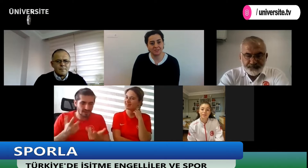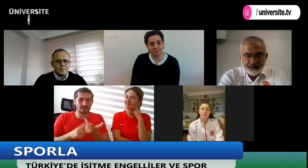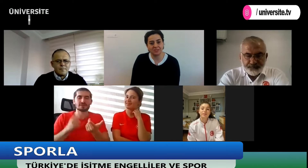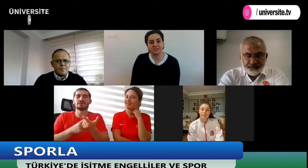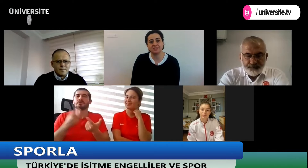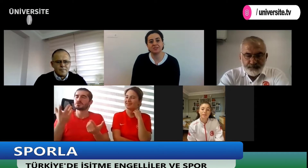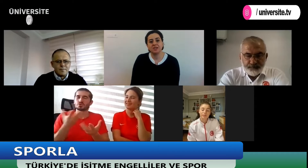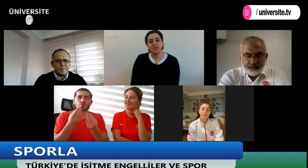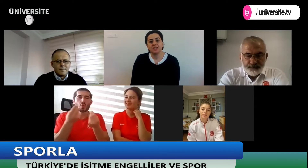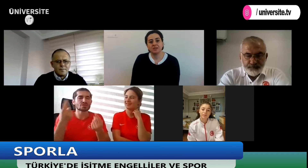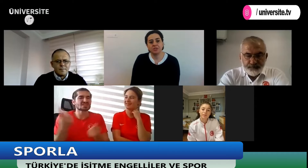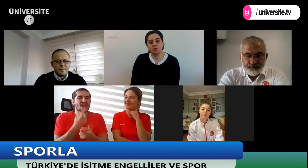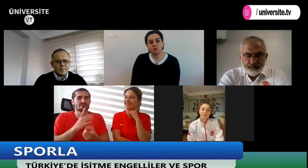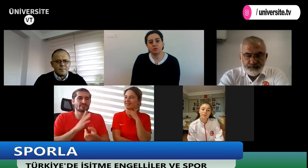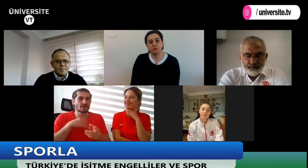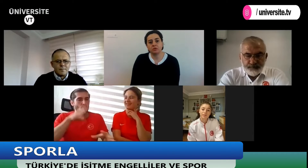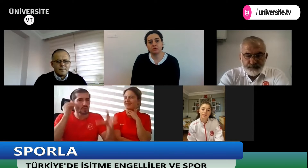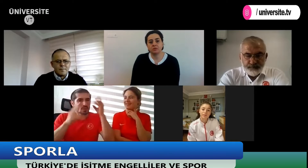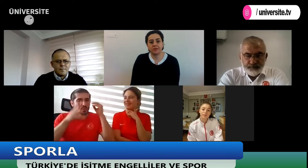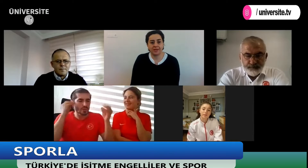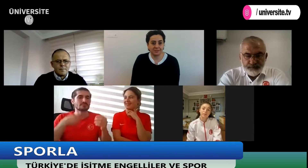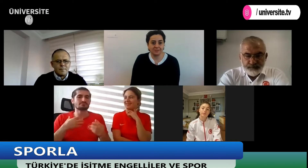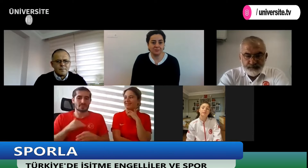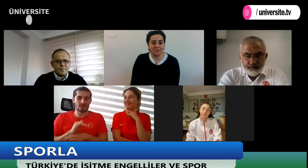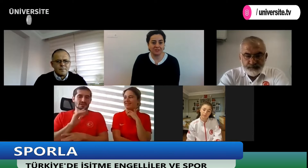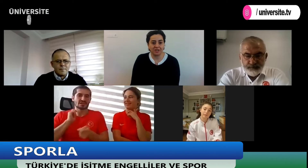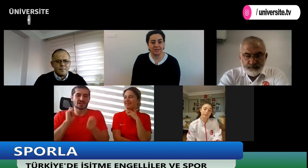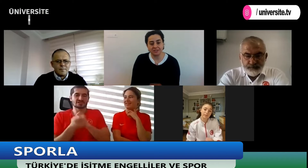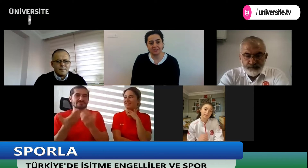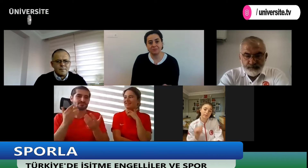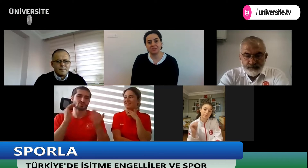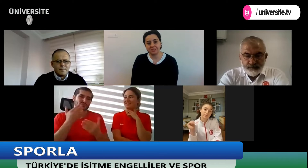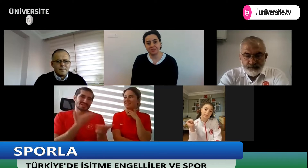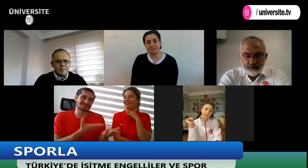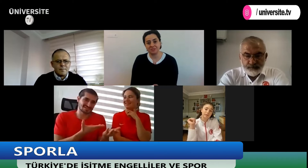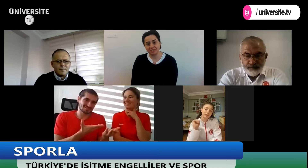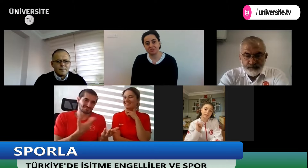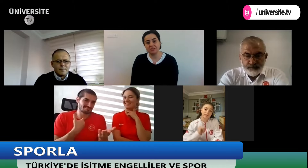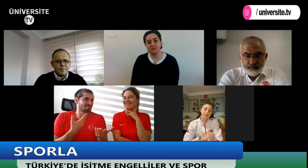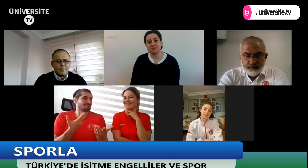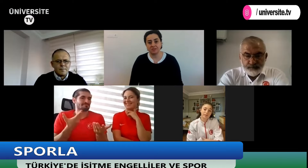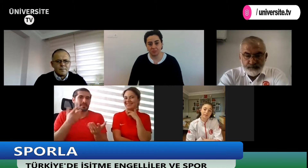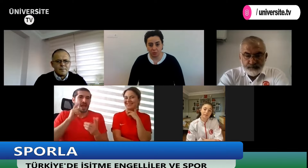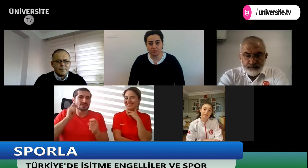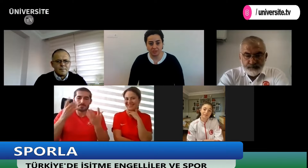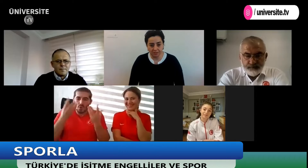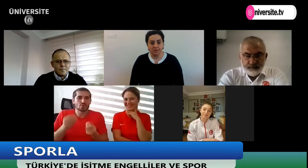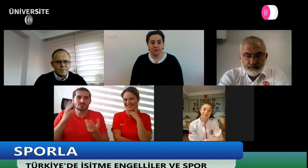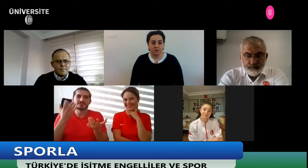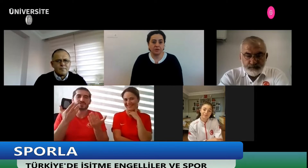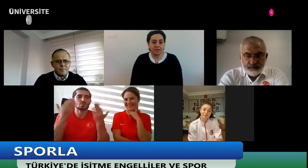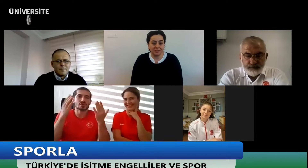etiktir, disiplindir. Birçok edindiğim bilgi var. Yani akademik kariyerim dışında